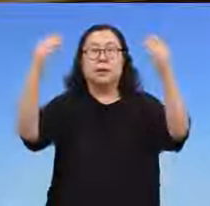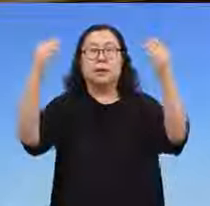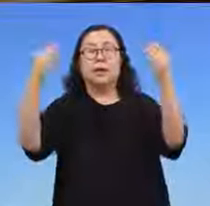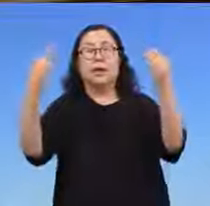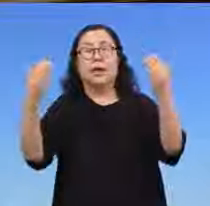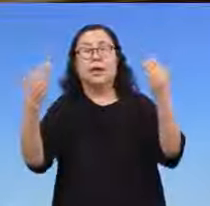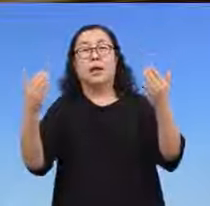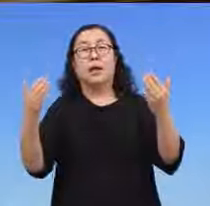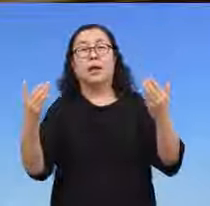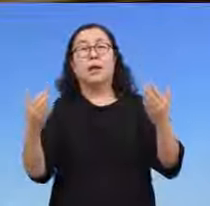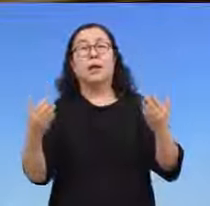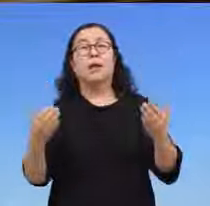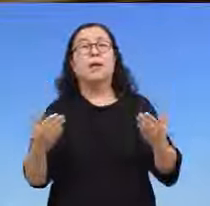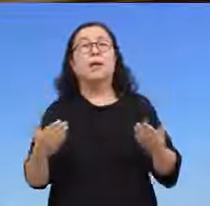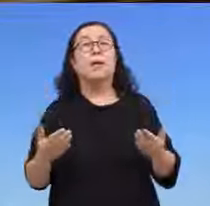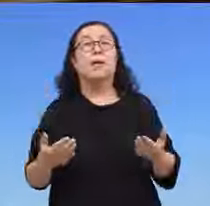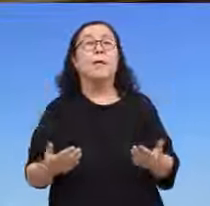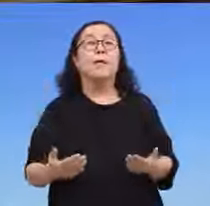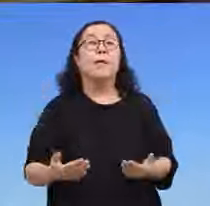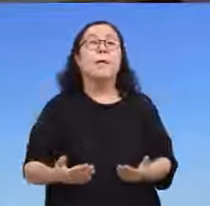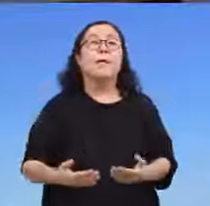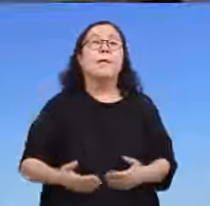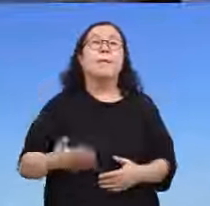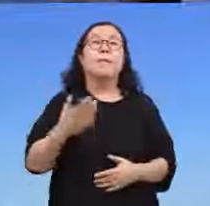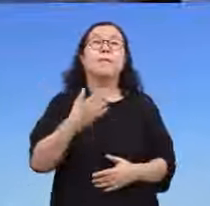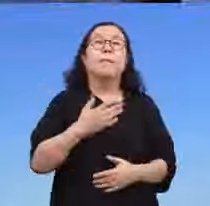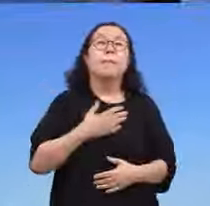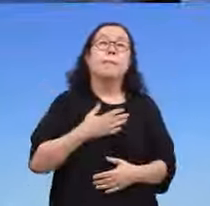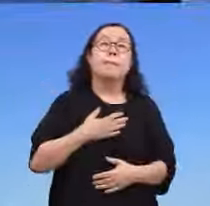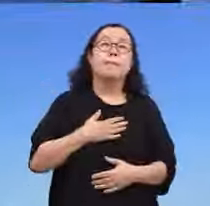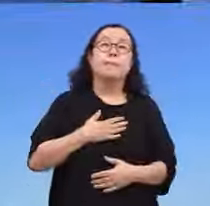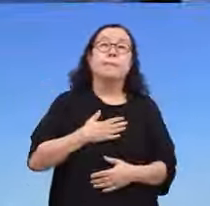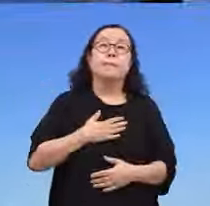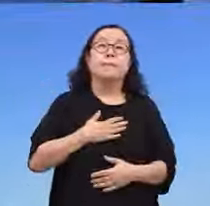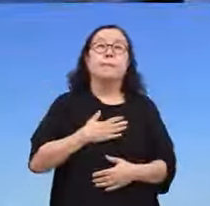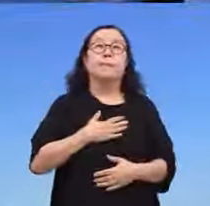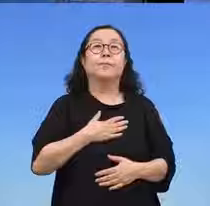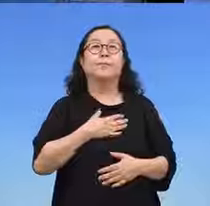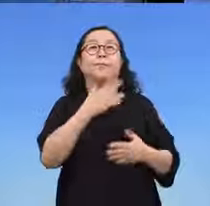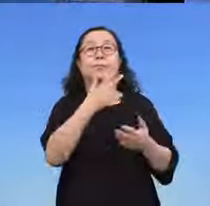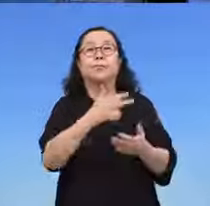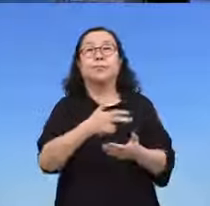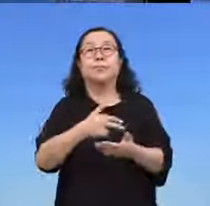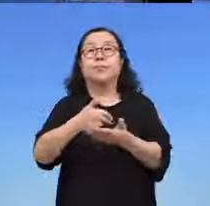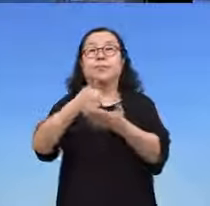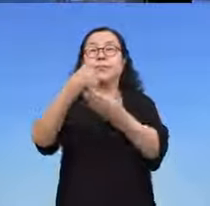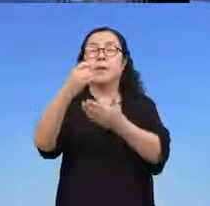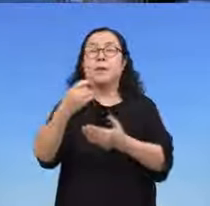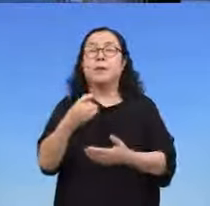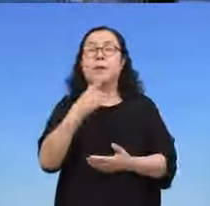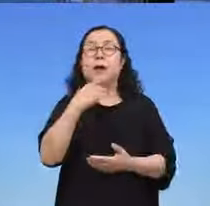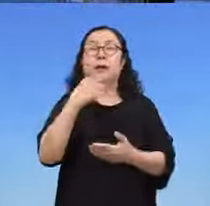절실한 마음으로 절박하게 나 주님만을 섬기리.